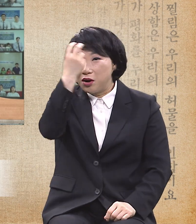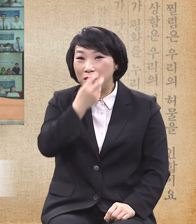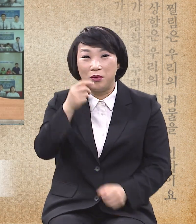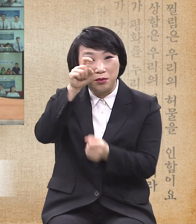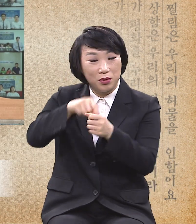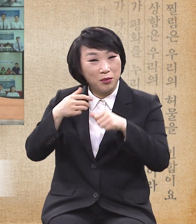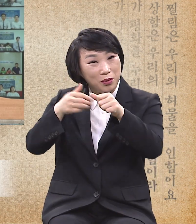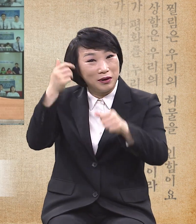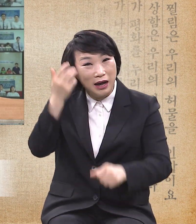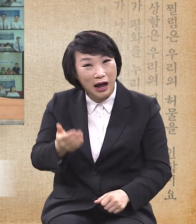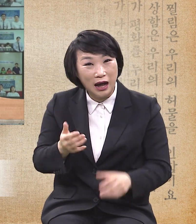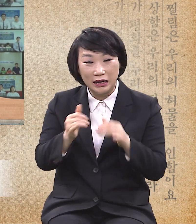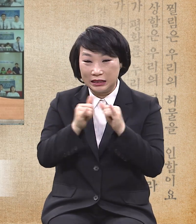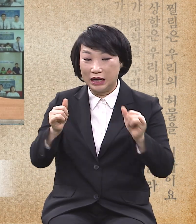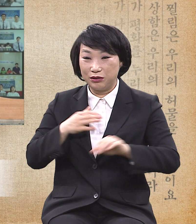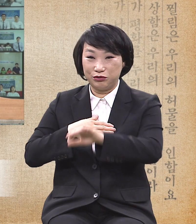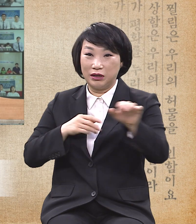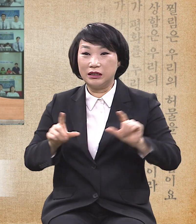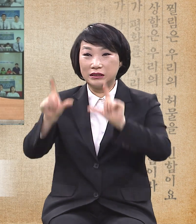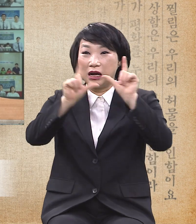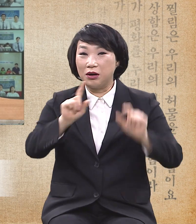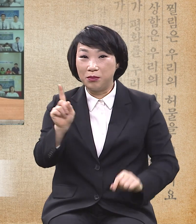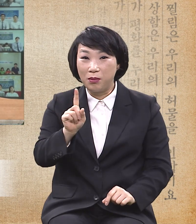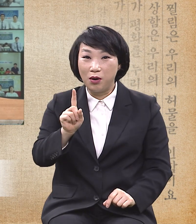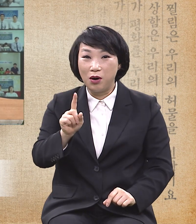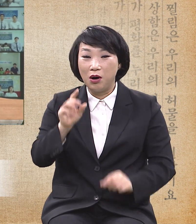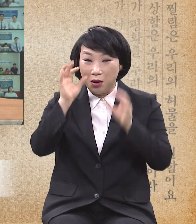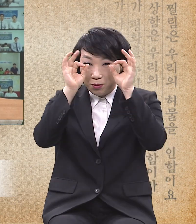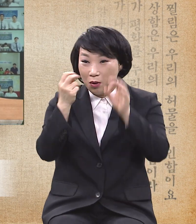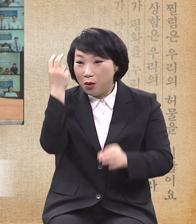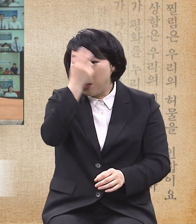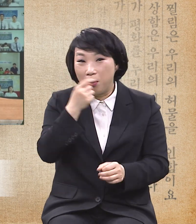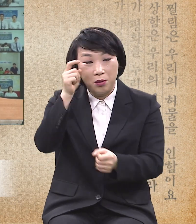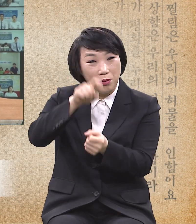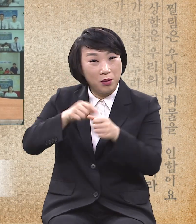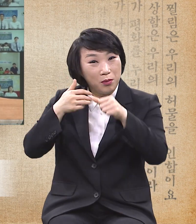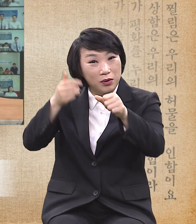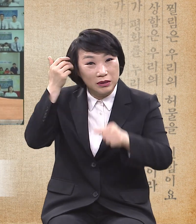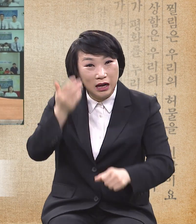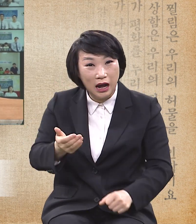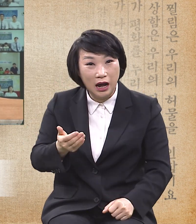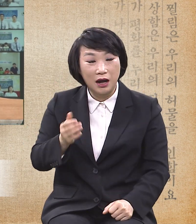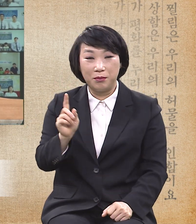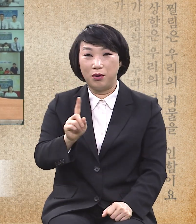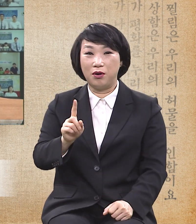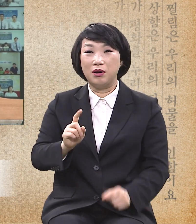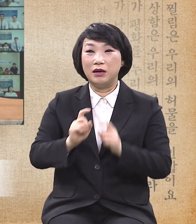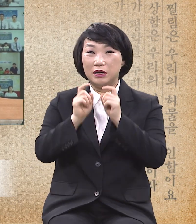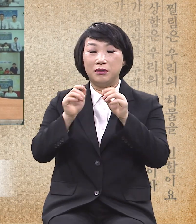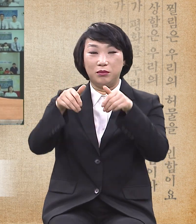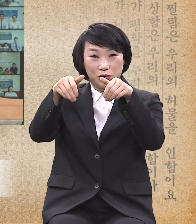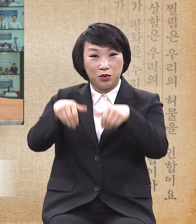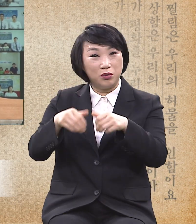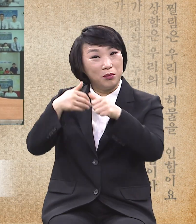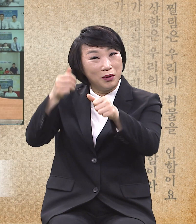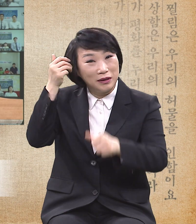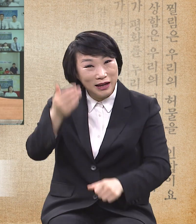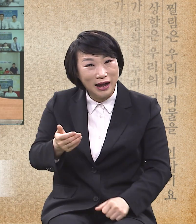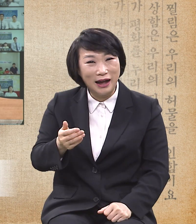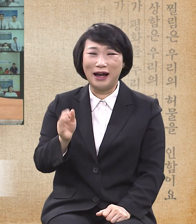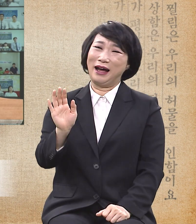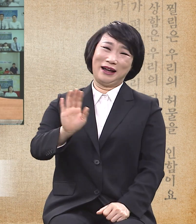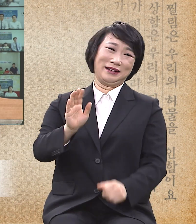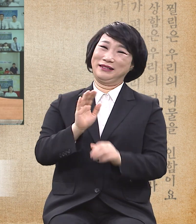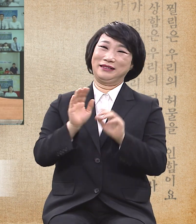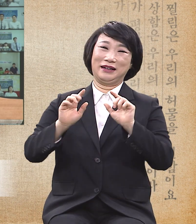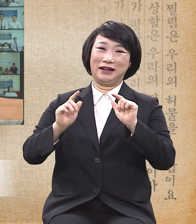보내셨냐? 인간이 어떻게 사는가 바라보러 보내셨냐? 어떤 사신으로 보내셨냐?